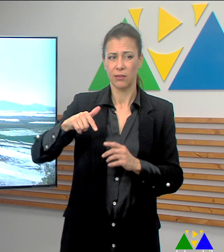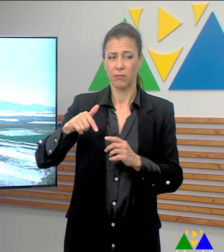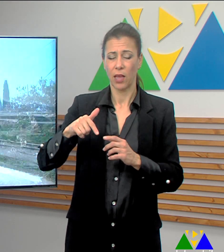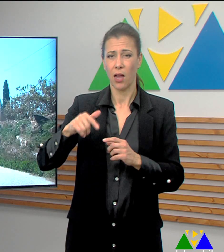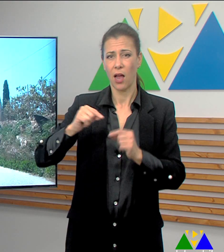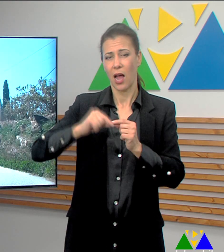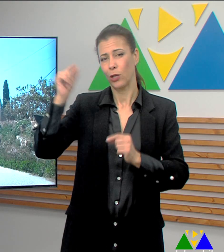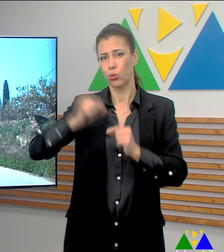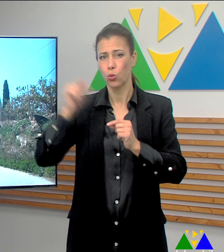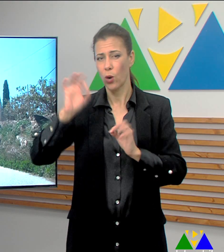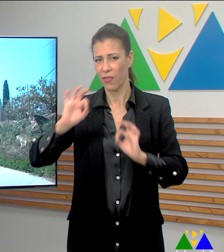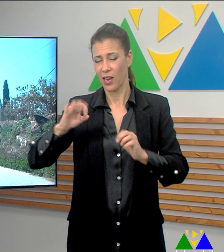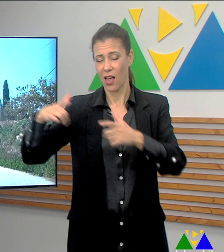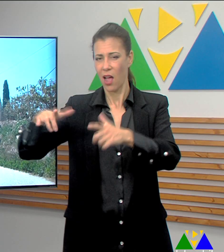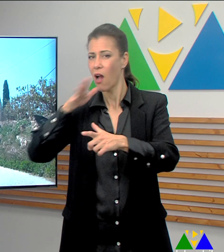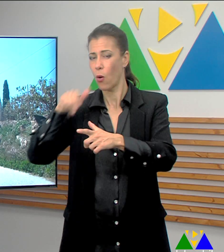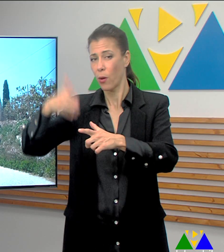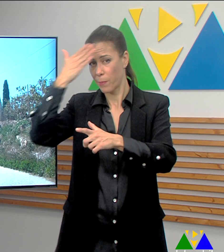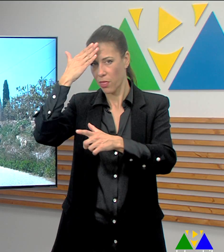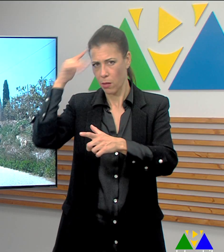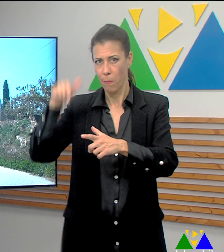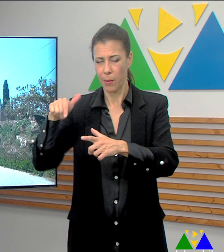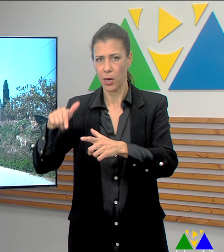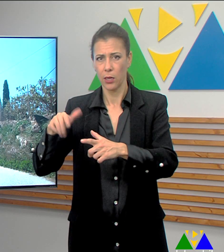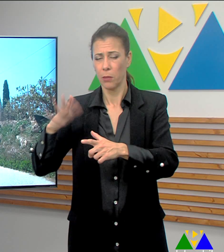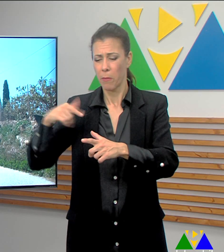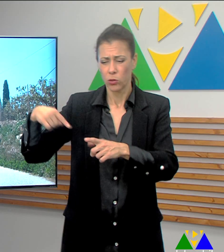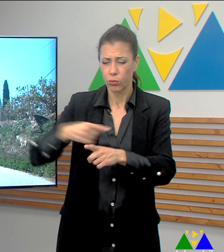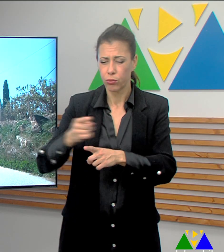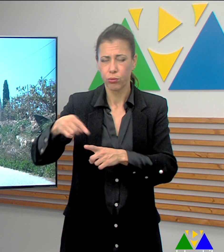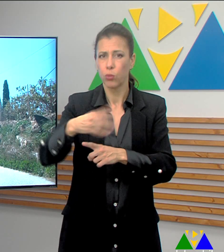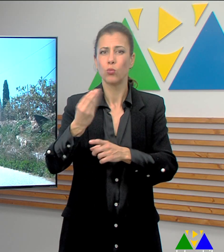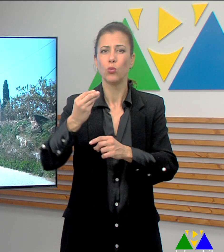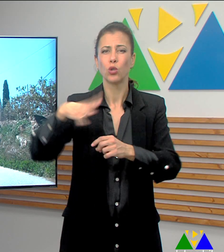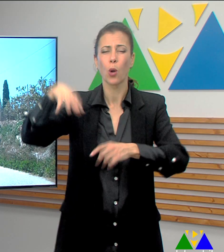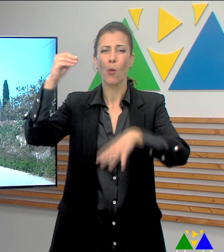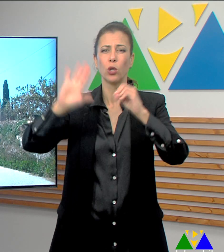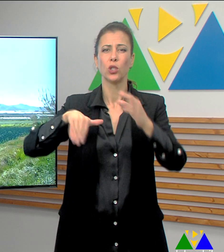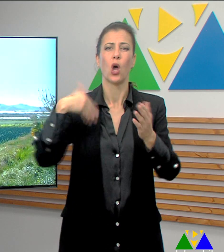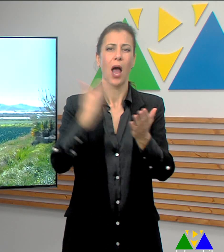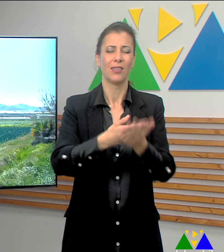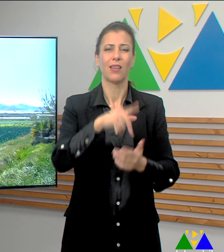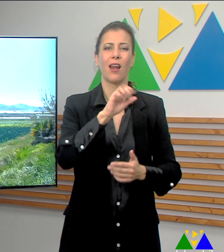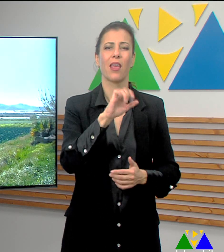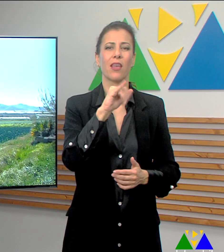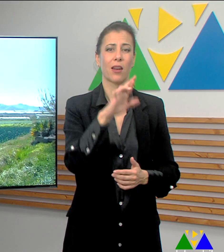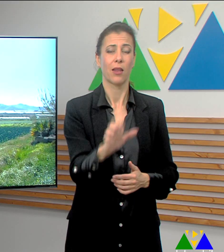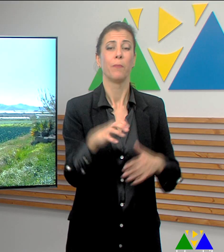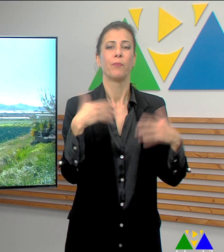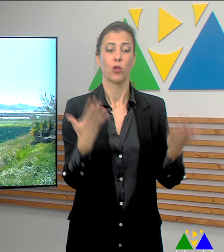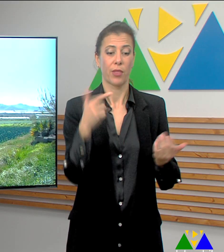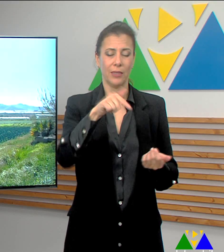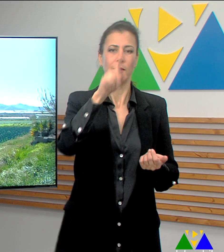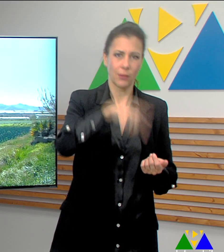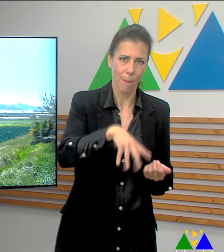del agua de la acequia principal, y hacía una acequia que recorre parte de los montes hasta regar el Deire, con lo cual también se metió en regadío toda